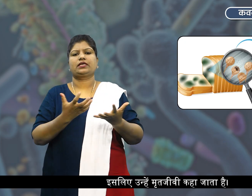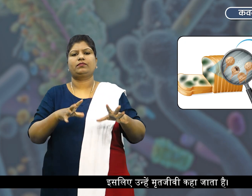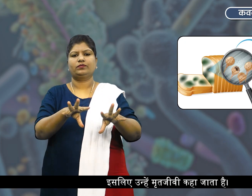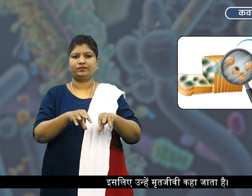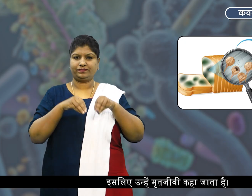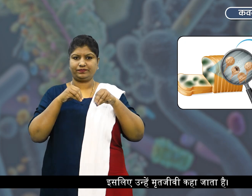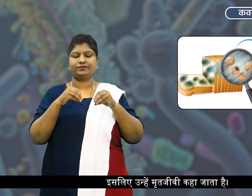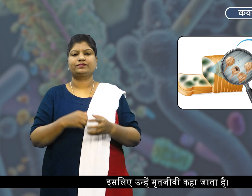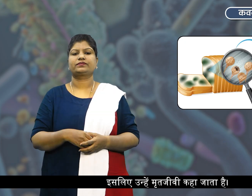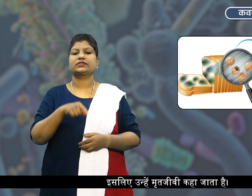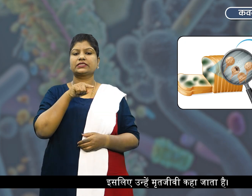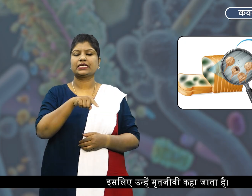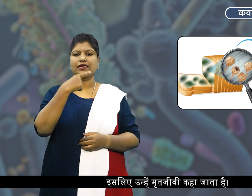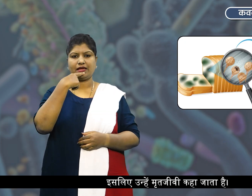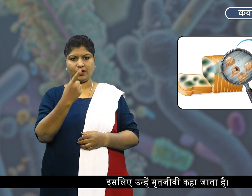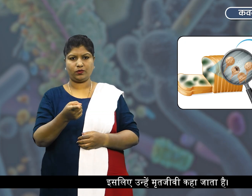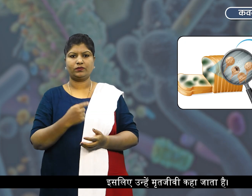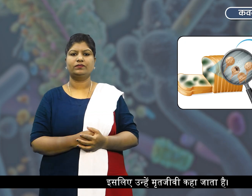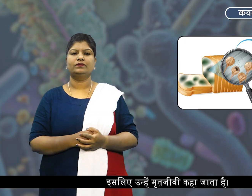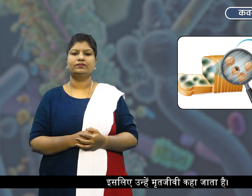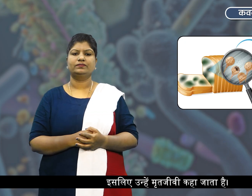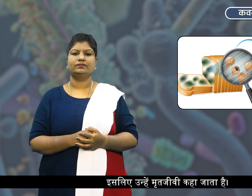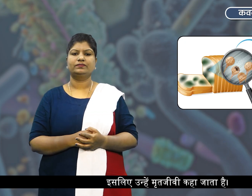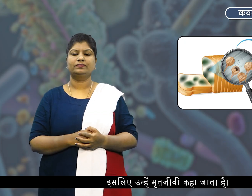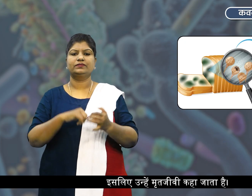इसलिए उन्हें मृतजीवी कहा जाता है।